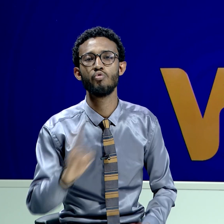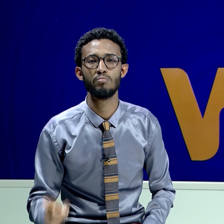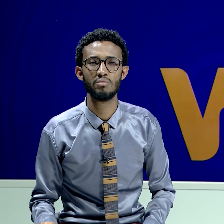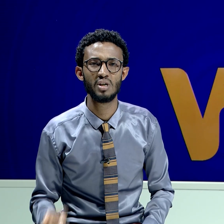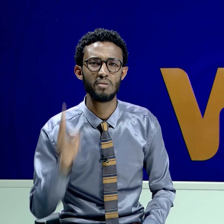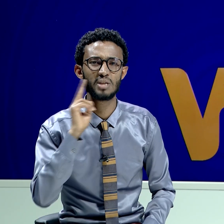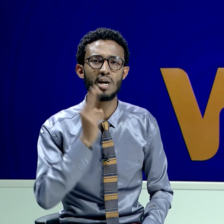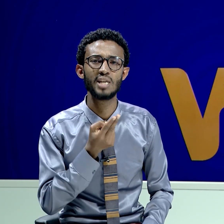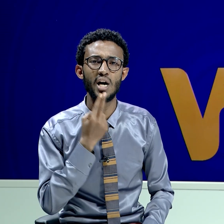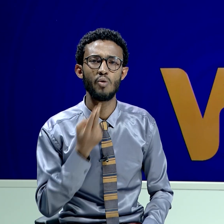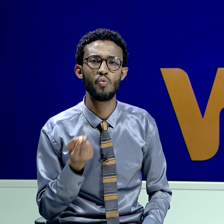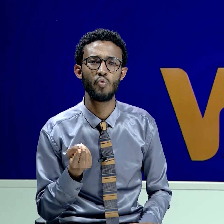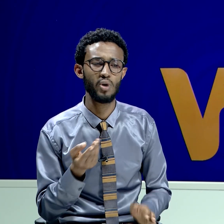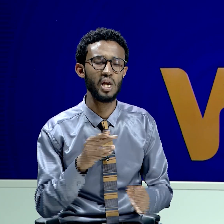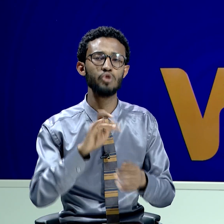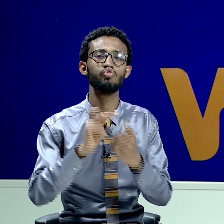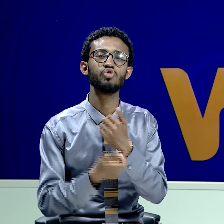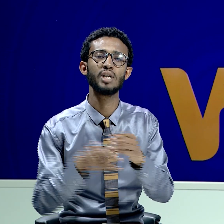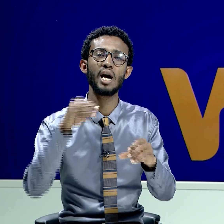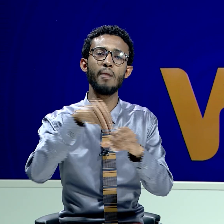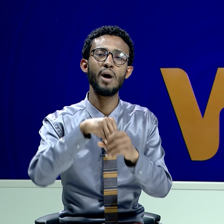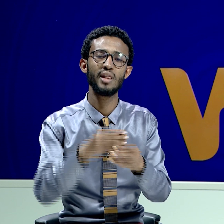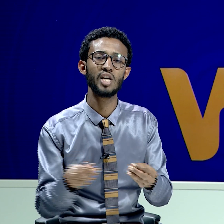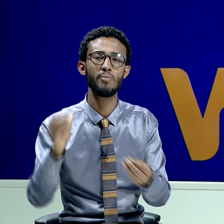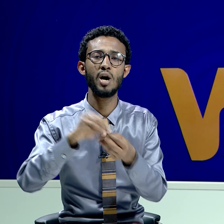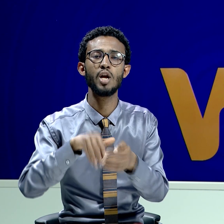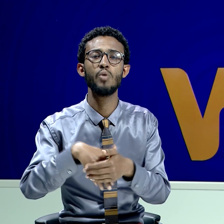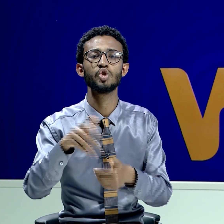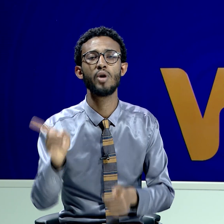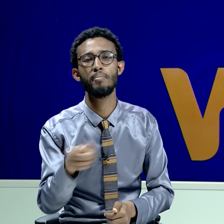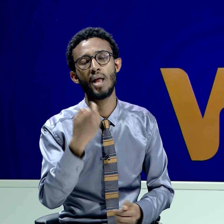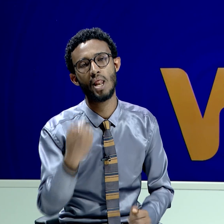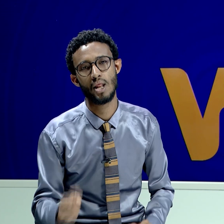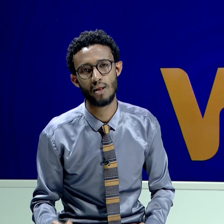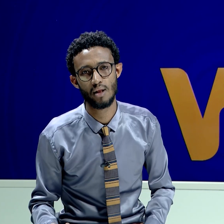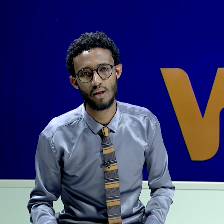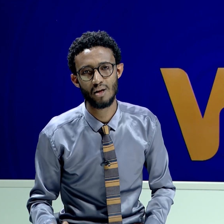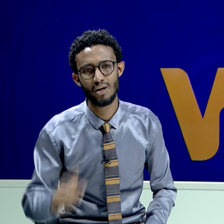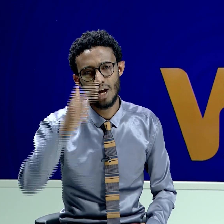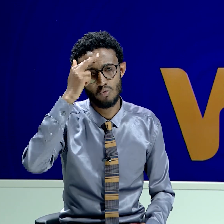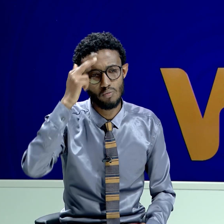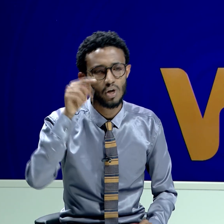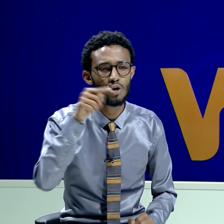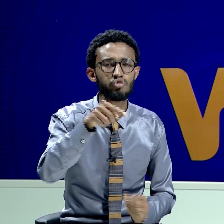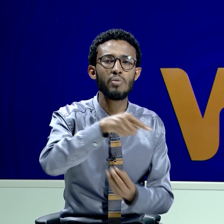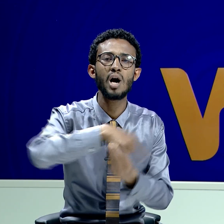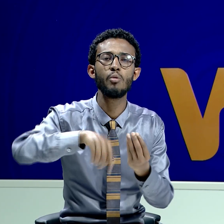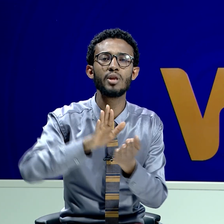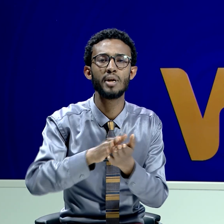አይሆኑም። መስማት ሰናቸው ወደ ድርጅቶች ውስጥ ከገባ ተጨማሪ ወጪ ሆንብናል። ምክንያቱም ለሱ በአካባቢ ትምህርት